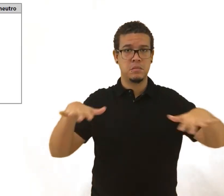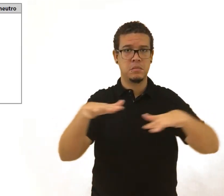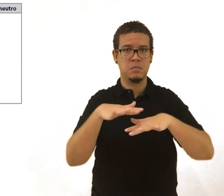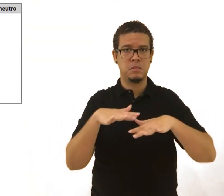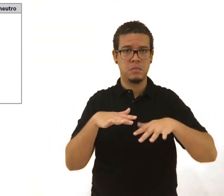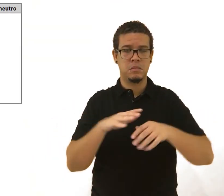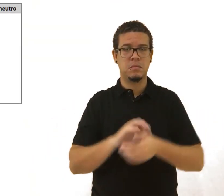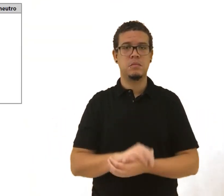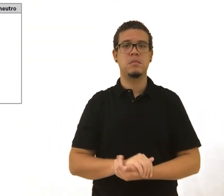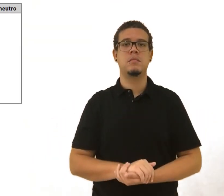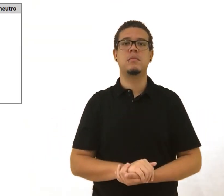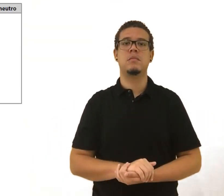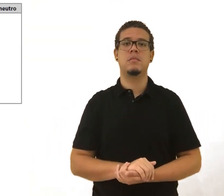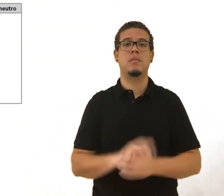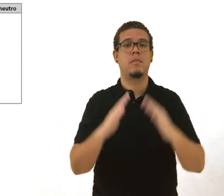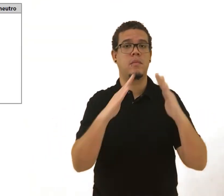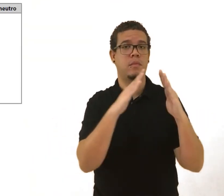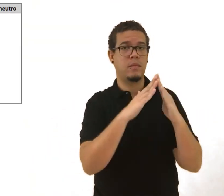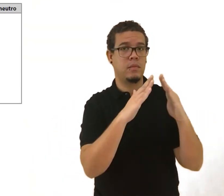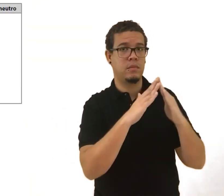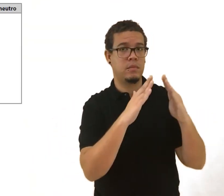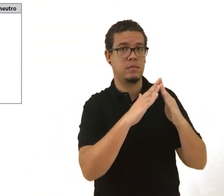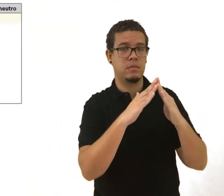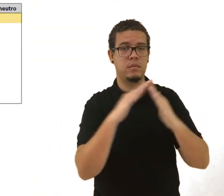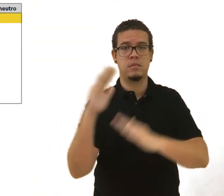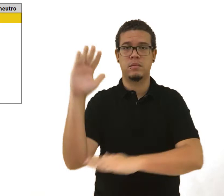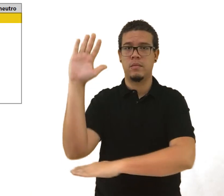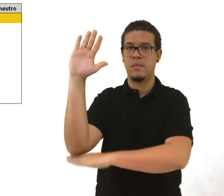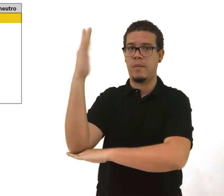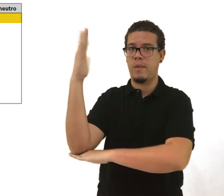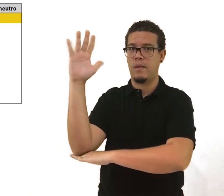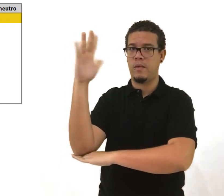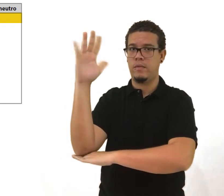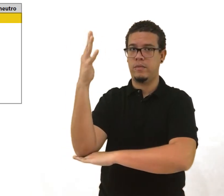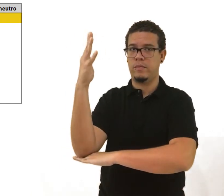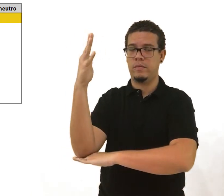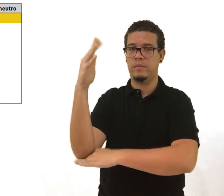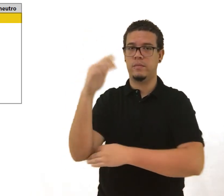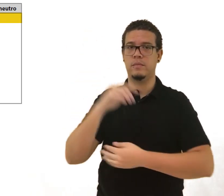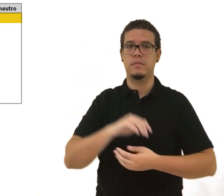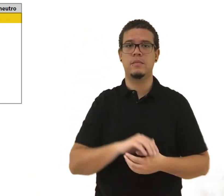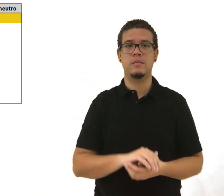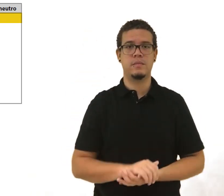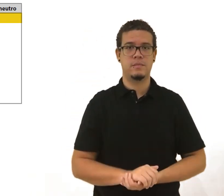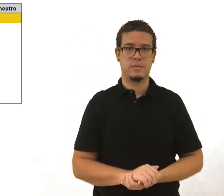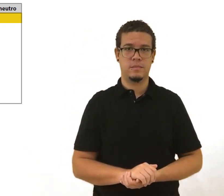Posso também fazer no espaço neutro, como o sinal de casa e de árvore.